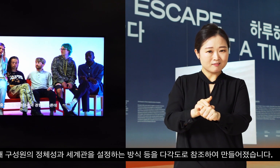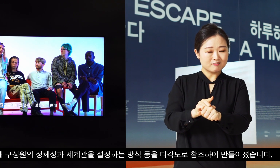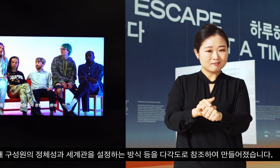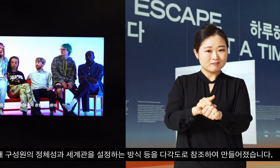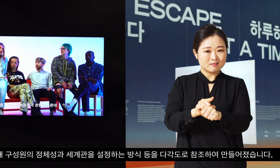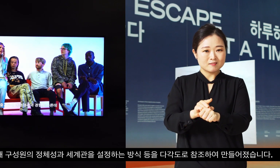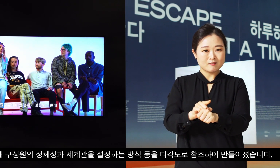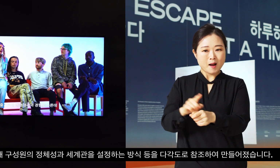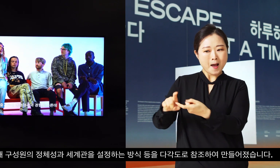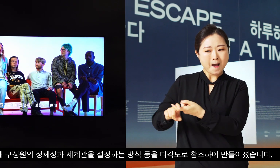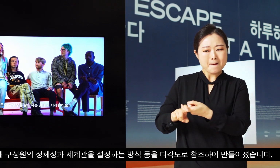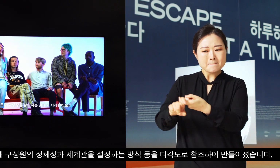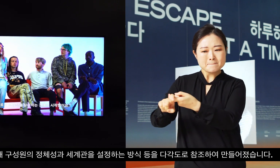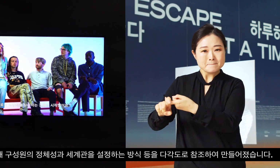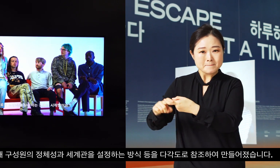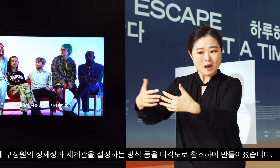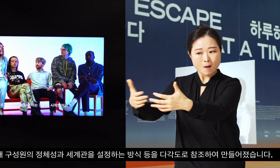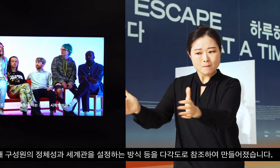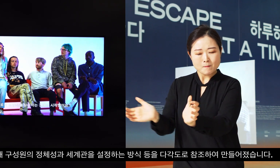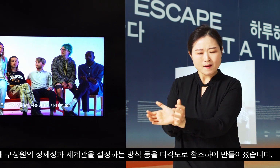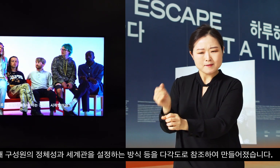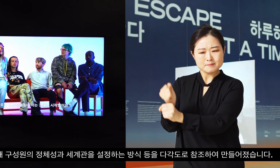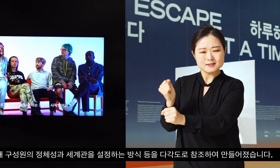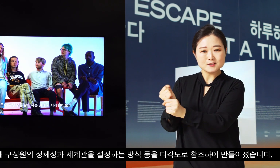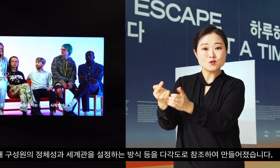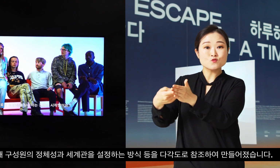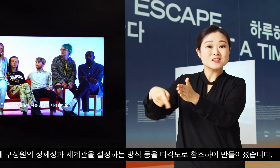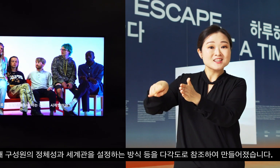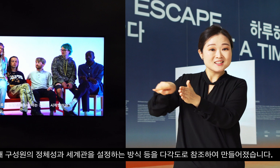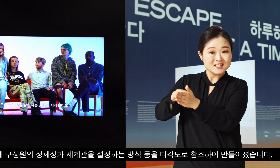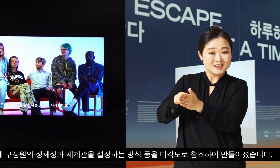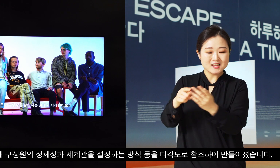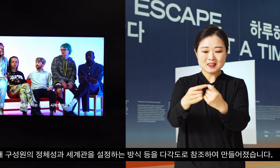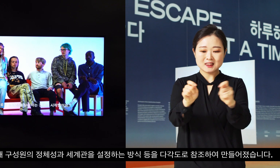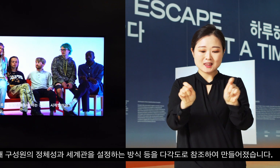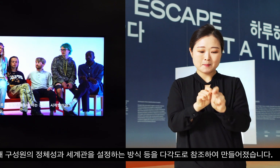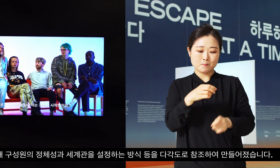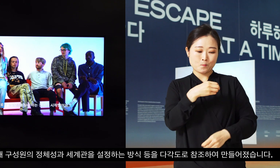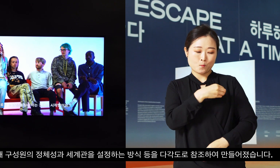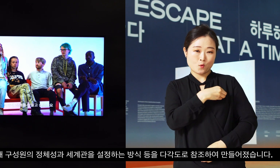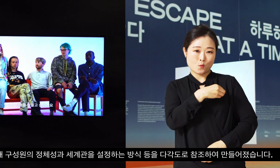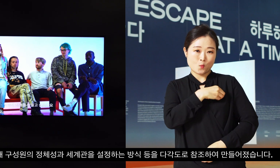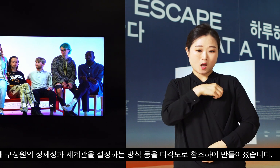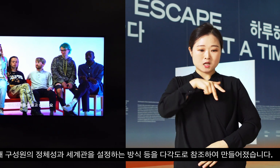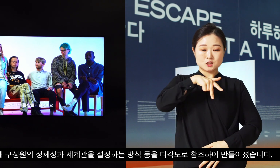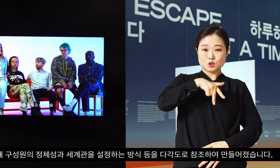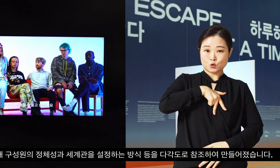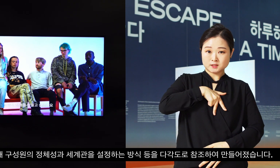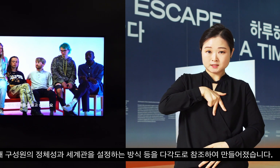팬덤을 구축하기 위해 구성원의 정체성과 세계관을 설정하는 방식